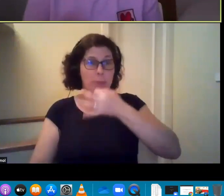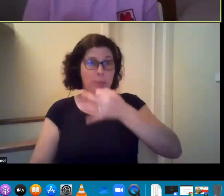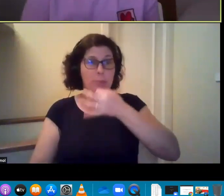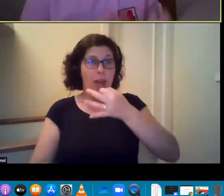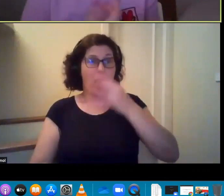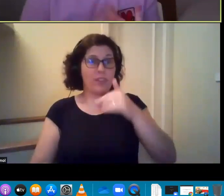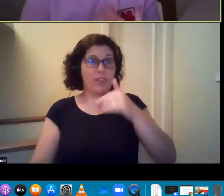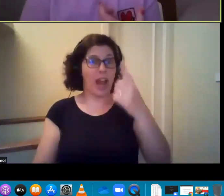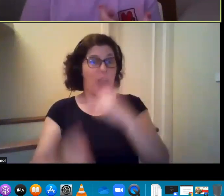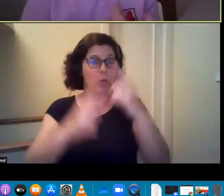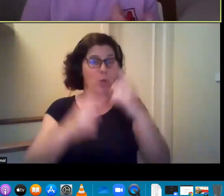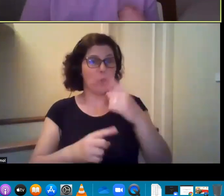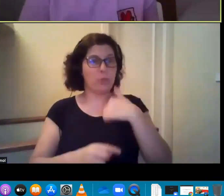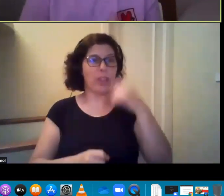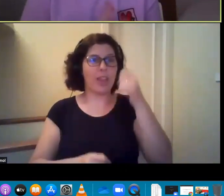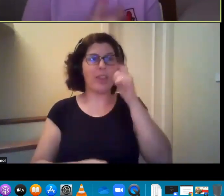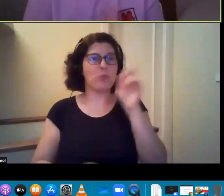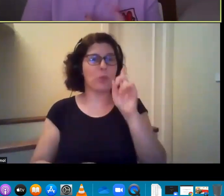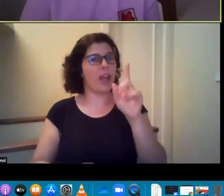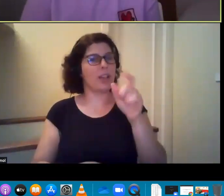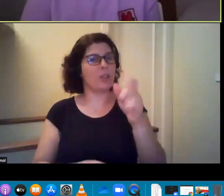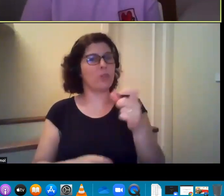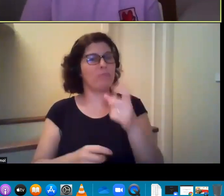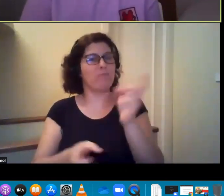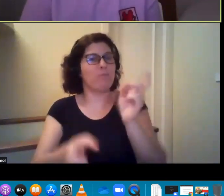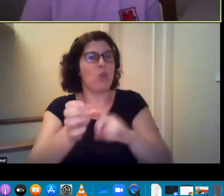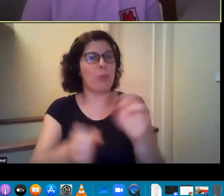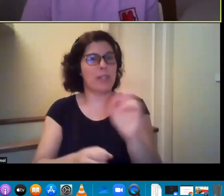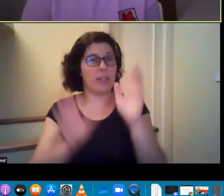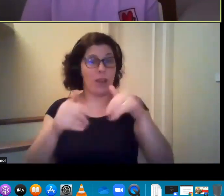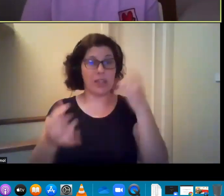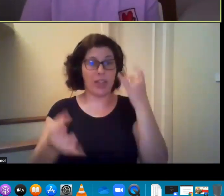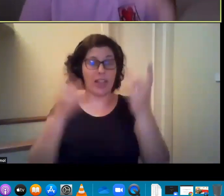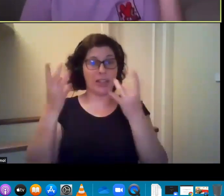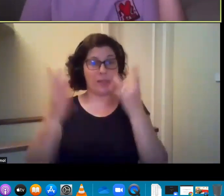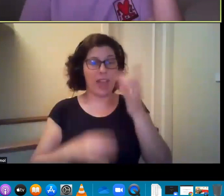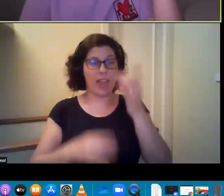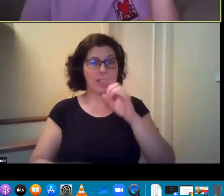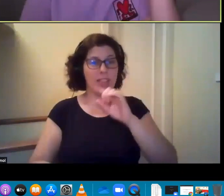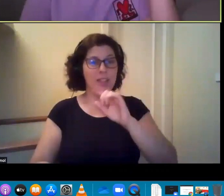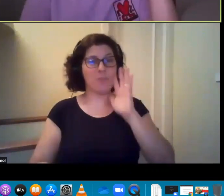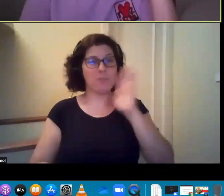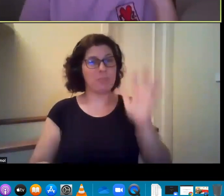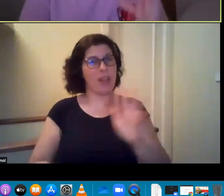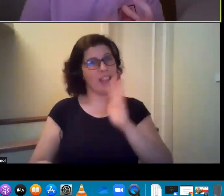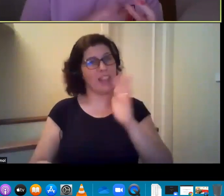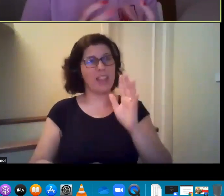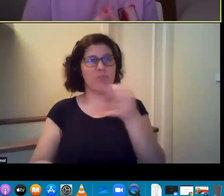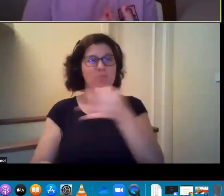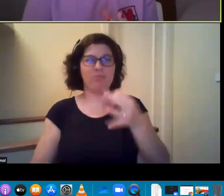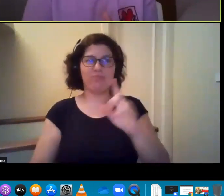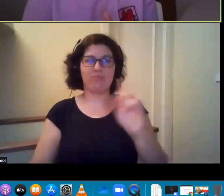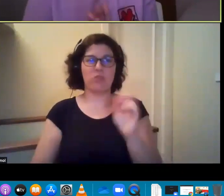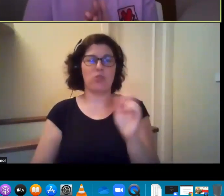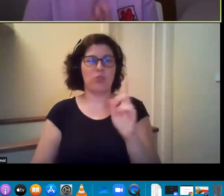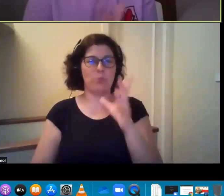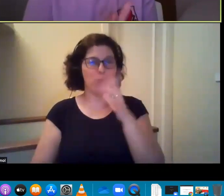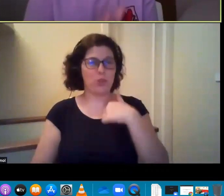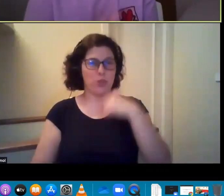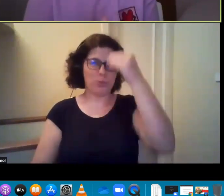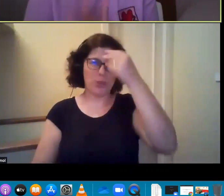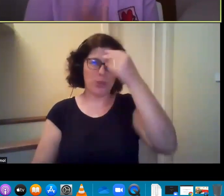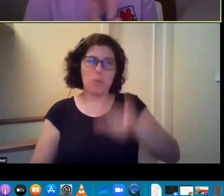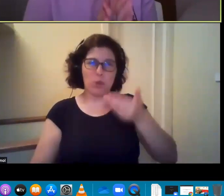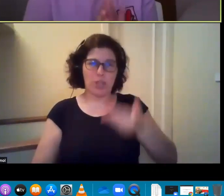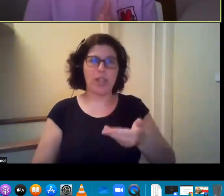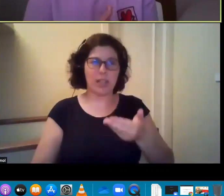fuera, y eso también genera malestar, y el desarrollo de la actividad pues no se desarrolla de manera adecuada. Entonces yo creo que también es importante incidir en ese rapport,